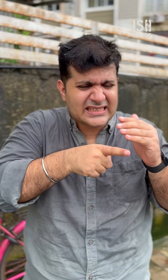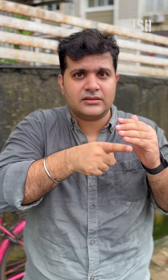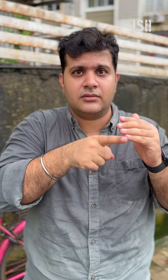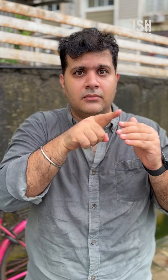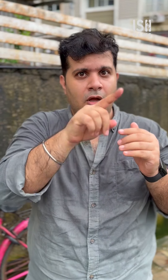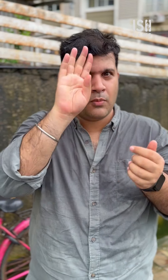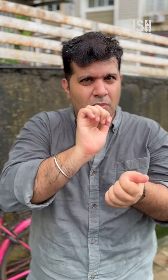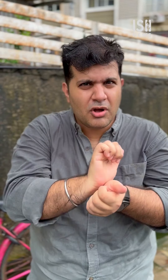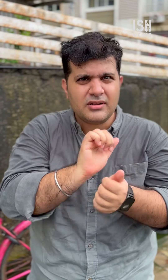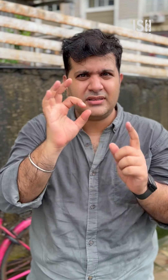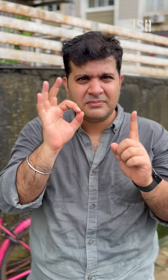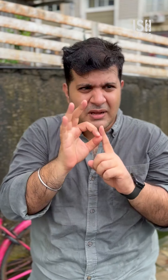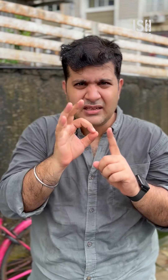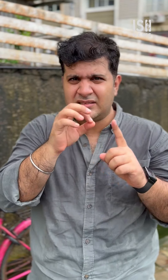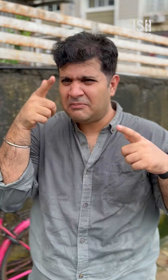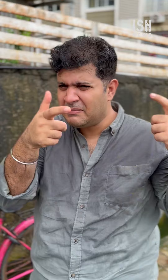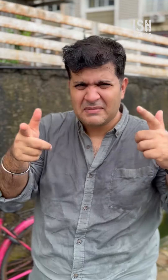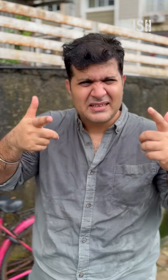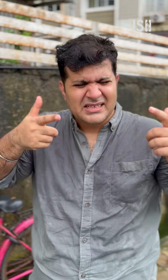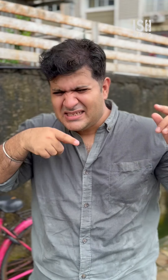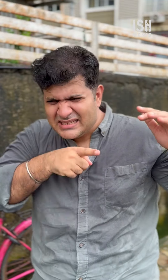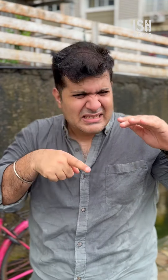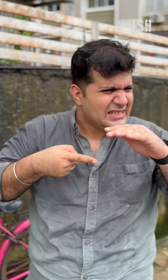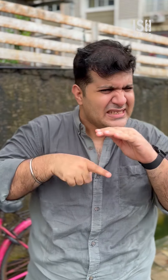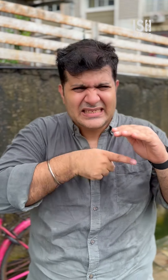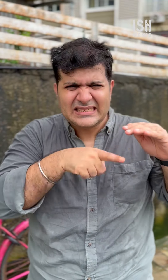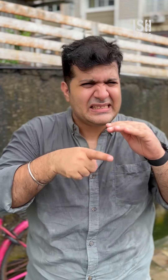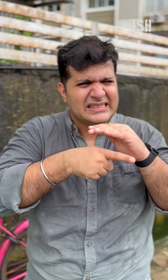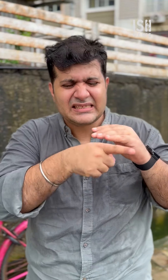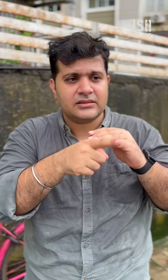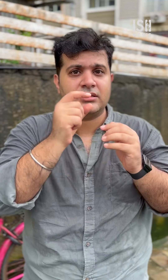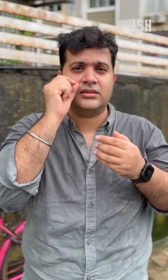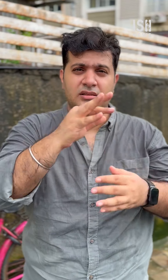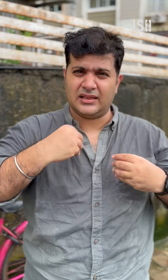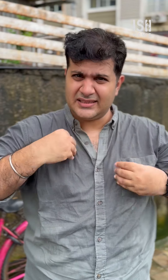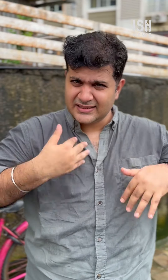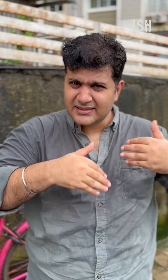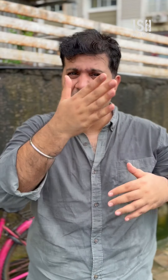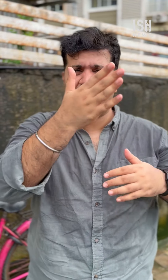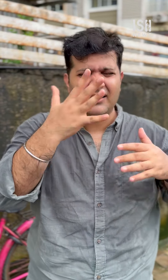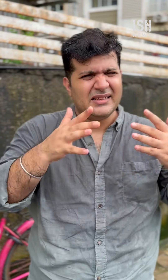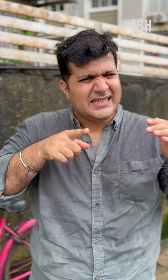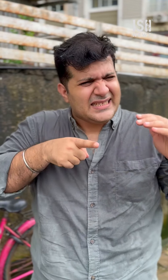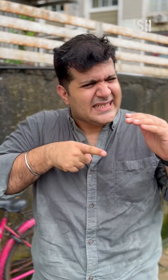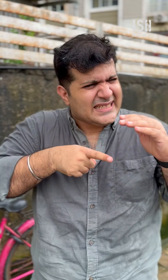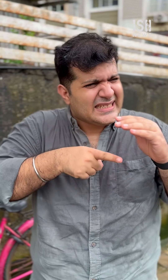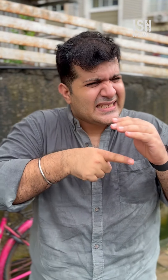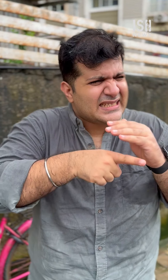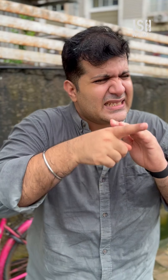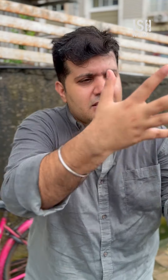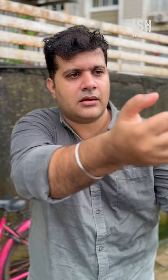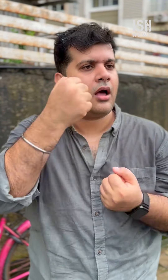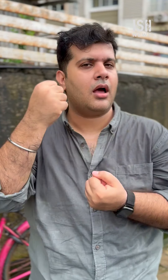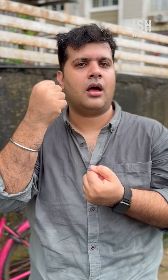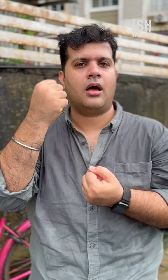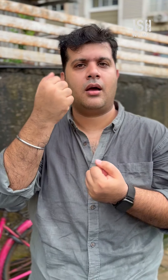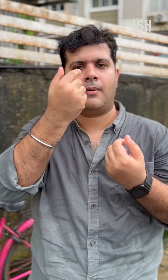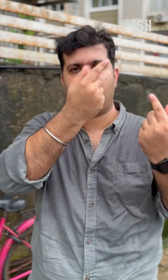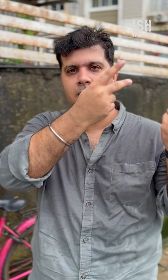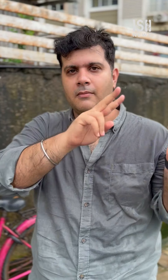फिर भी वो बॉर्डर पे पाकिस्तानी पुलिस का सामना करते हैं। लड़का बहुत मुश्किल में होता है पर पिता उसको बचा